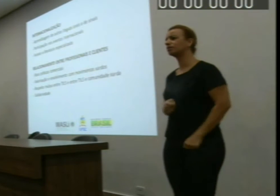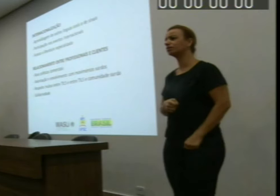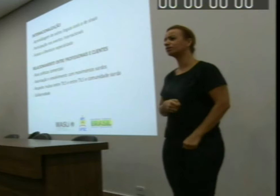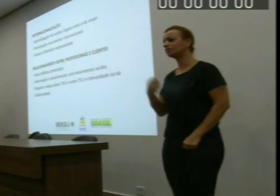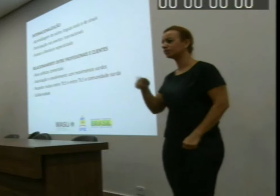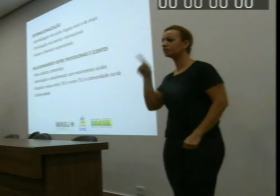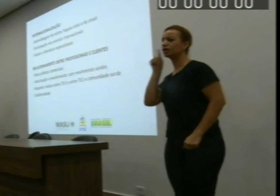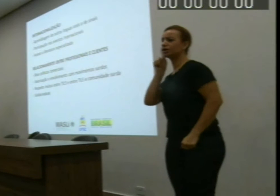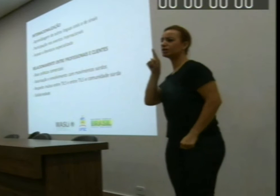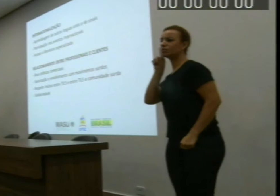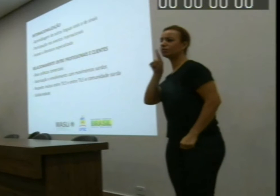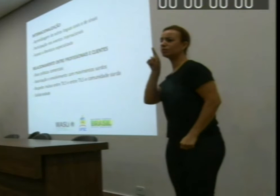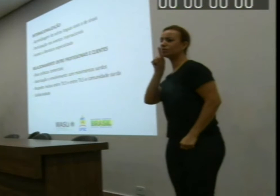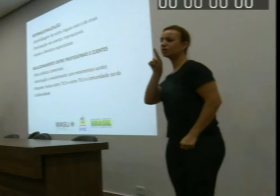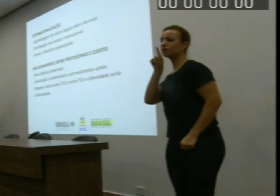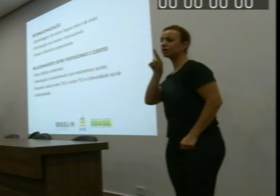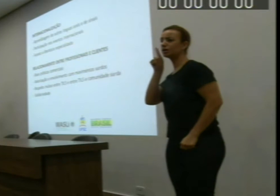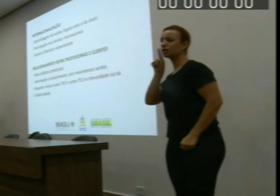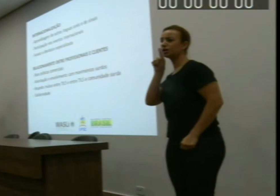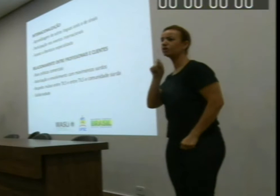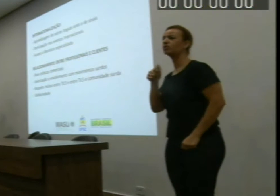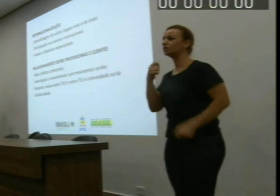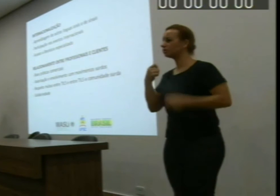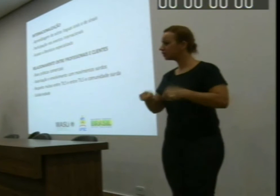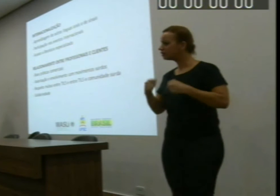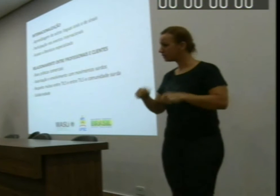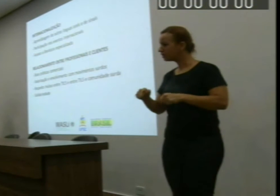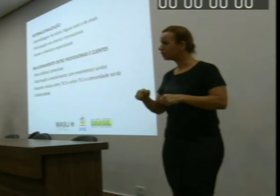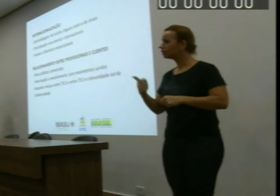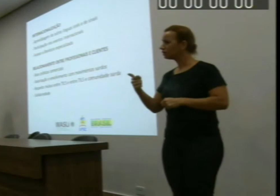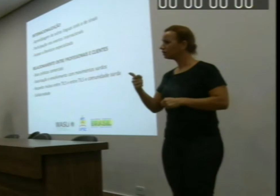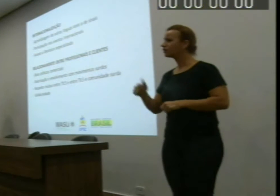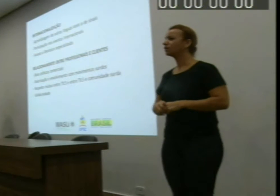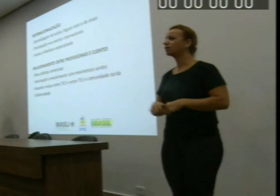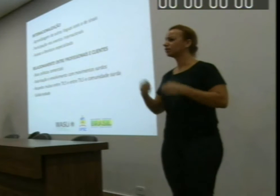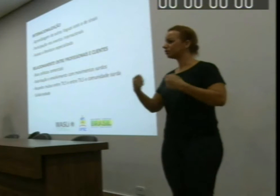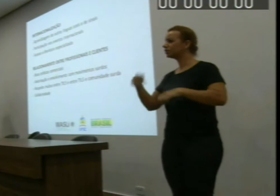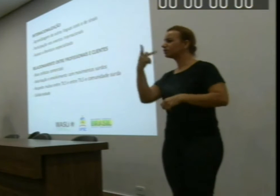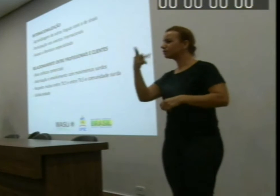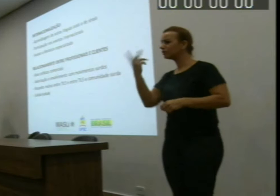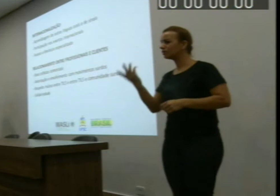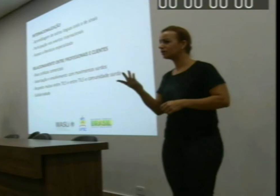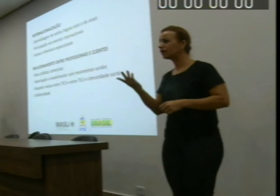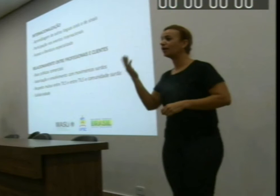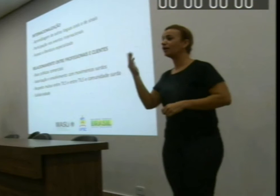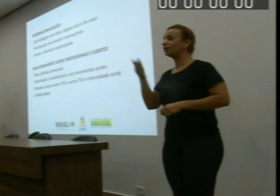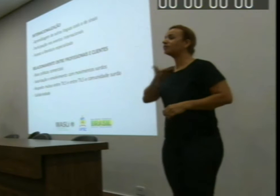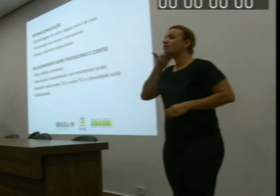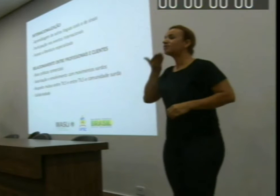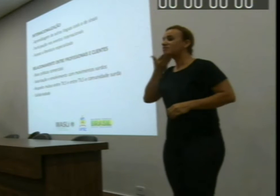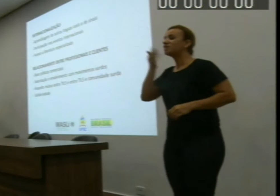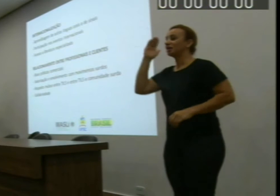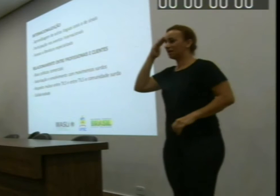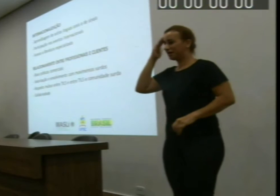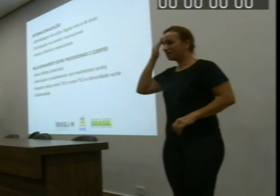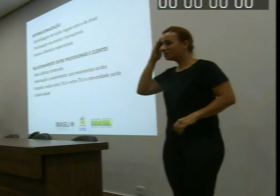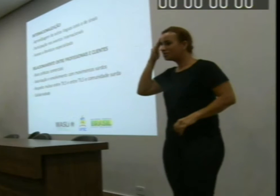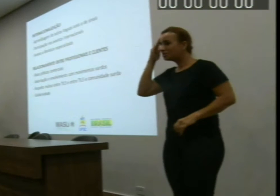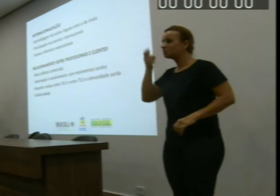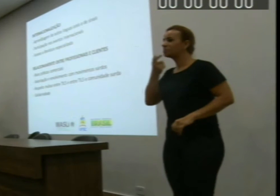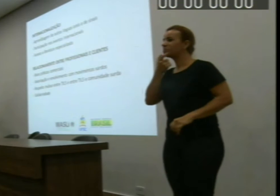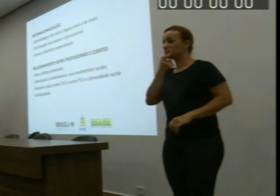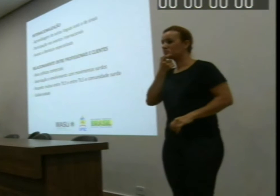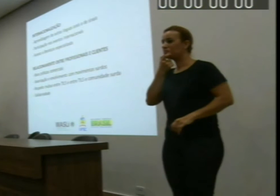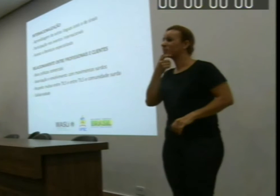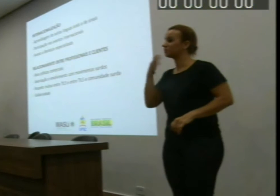falada no mundo os sinais internacionais são muito fáceis de se compreender por quem sabe língua de cais americana